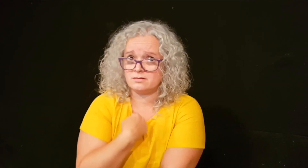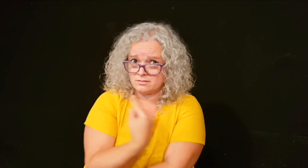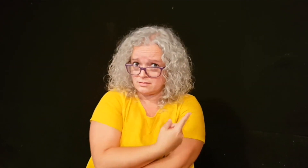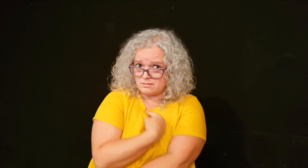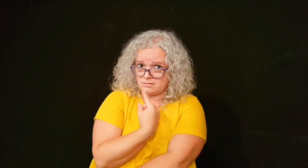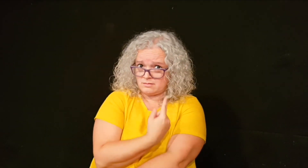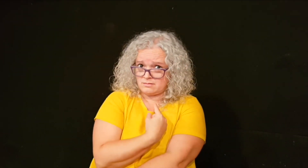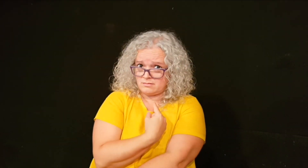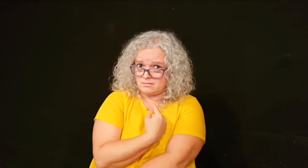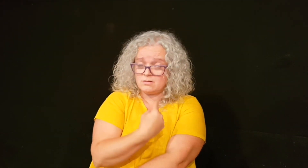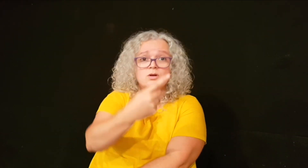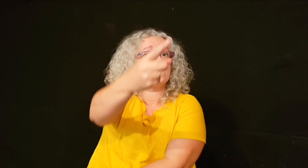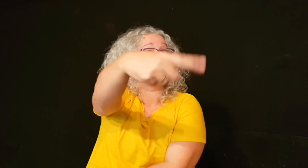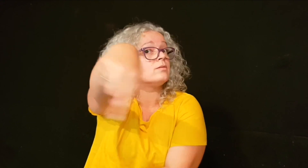el problema? ¿Nosotros?